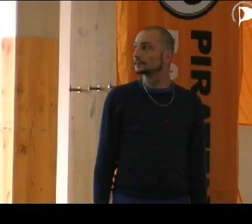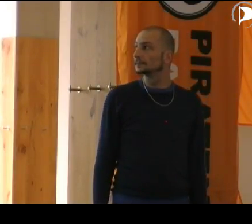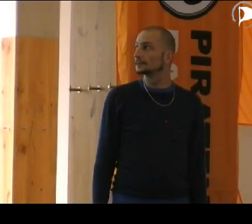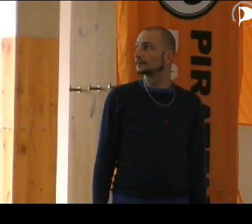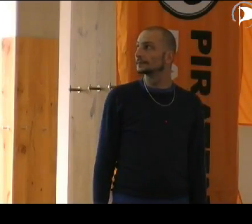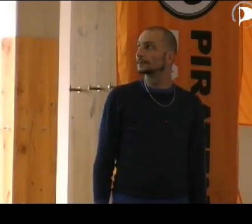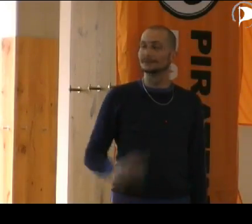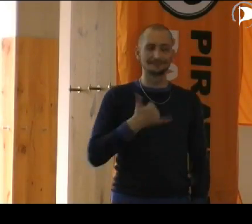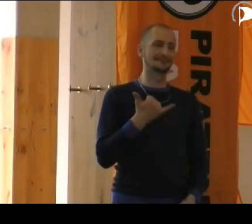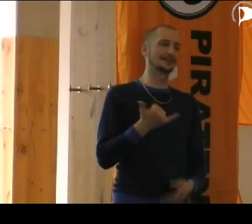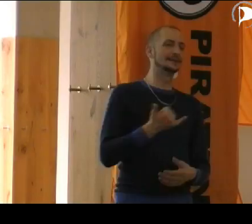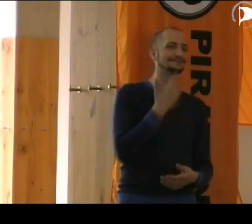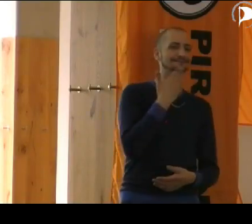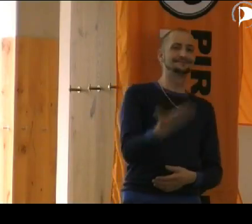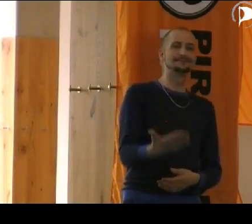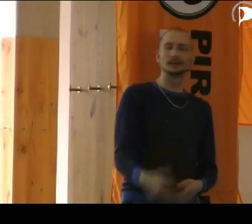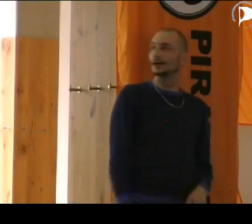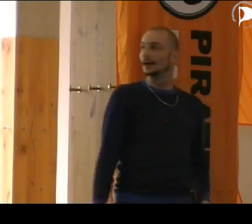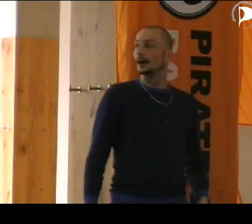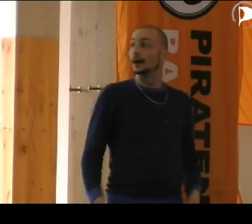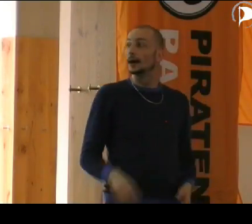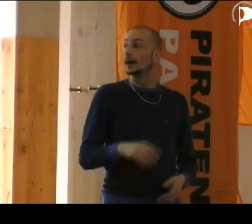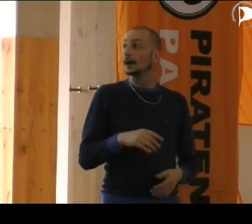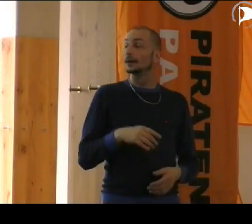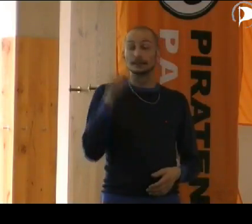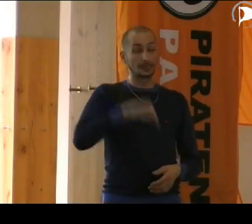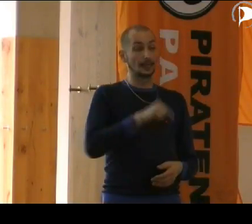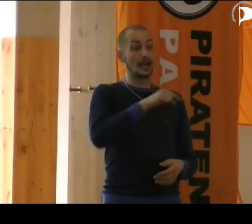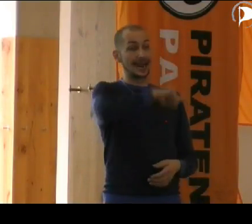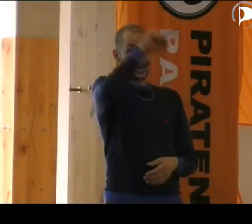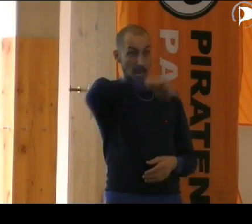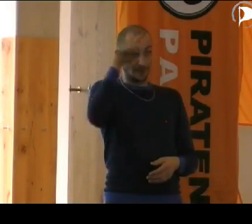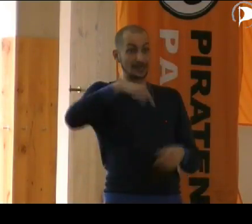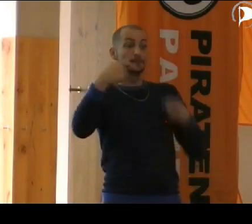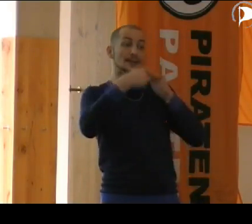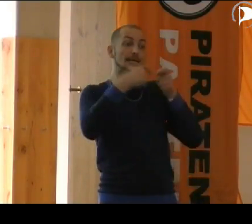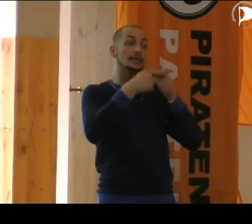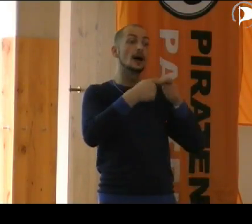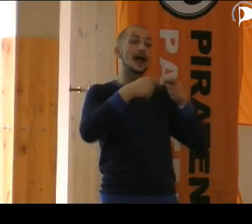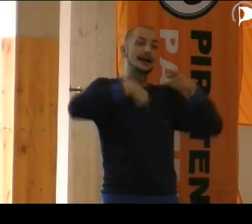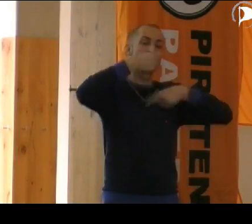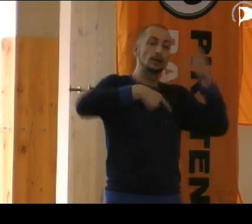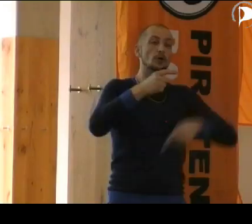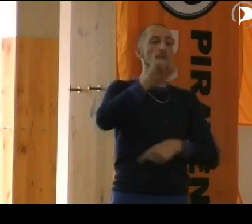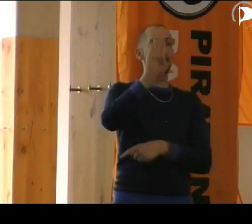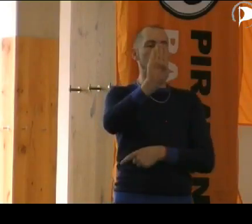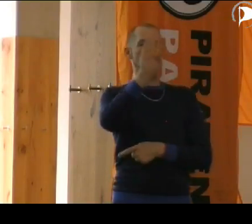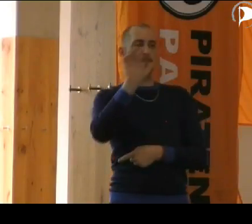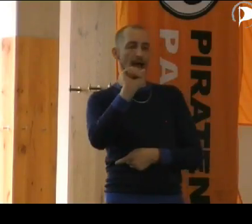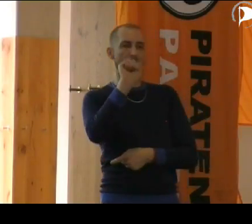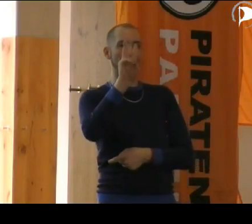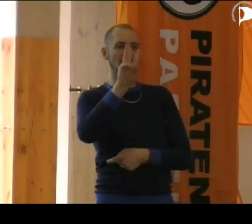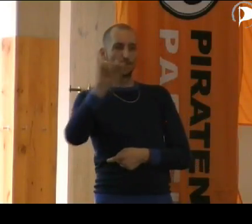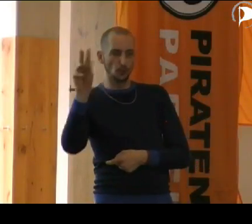dankeschön und zwar das ist jetzt wichtig der mitgliederentwicklung im barrio und zwar angefangen im